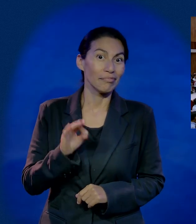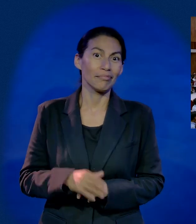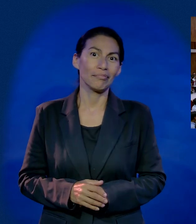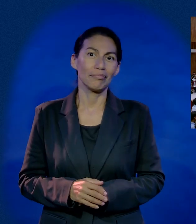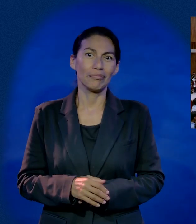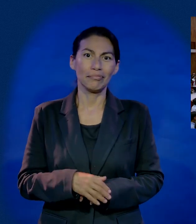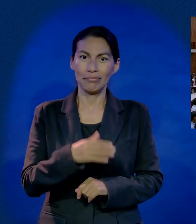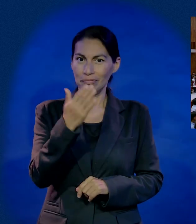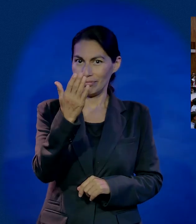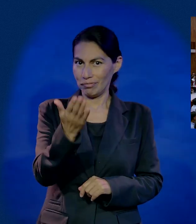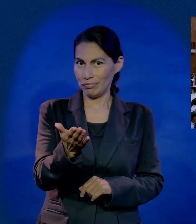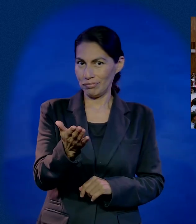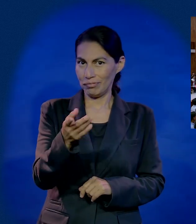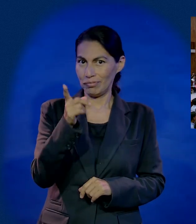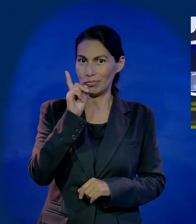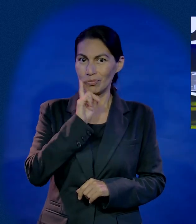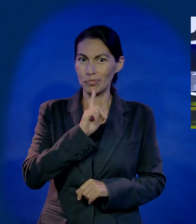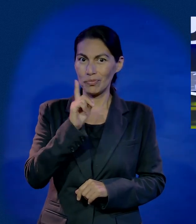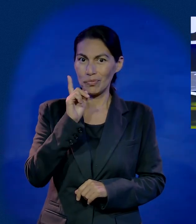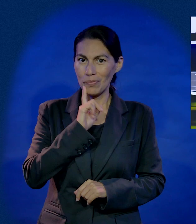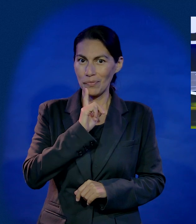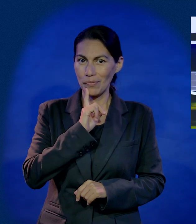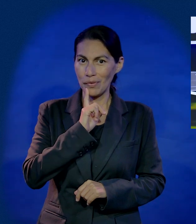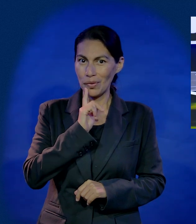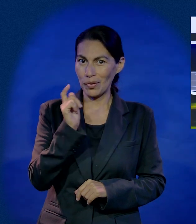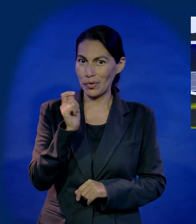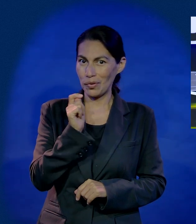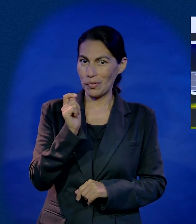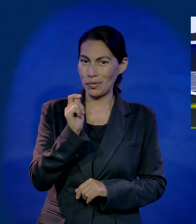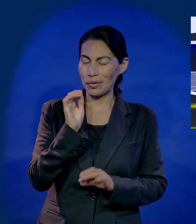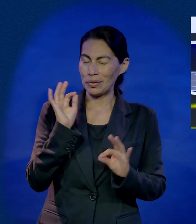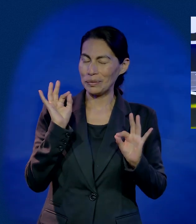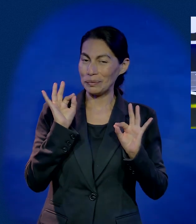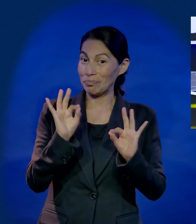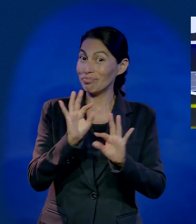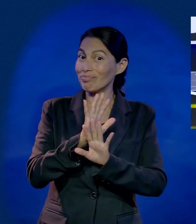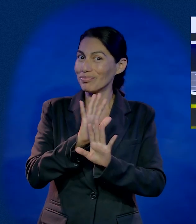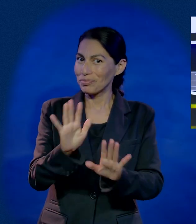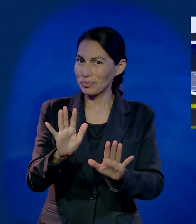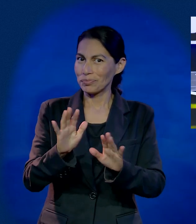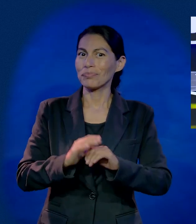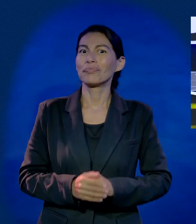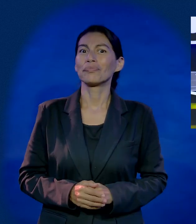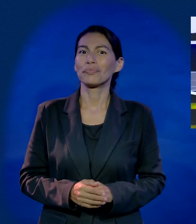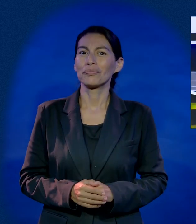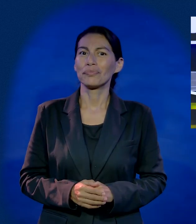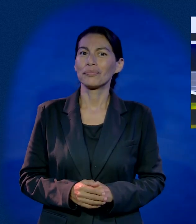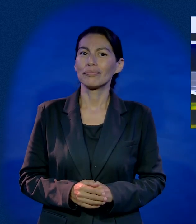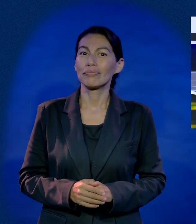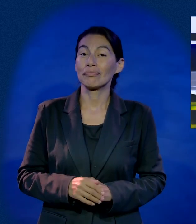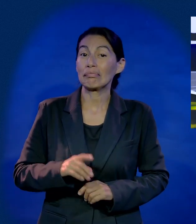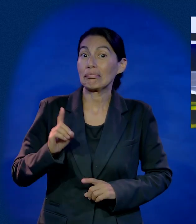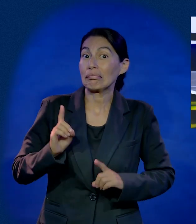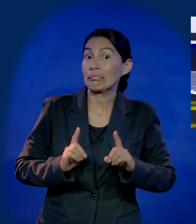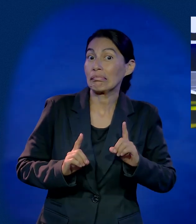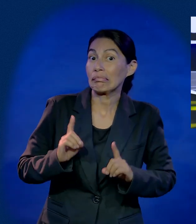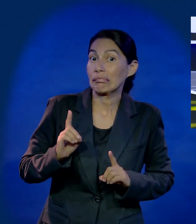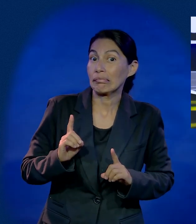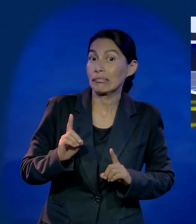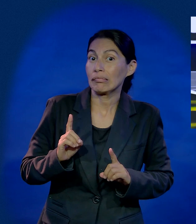a suponer que usted es una dama que ya encontró a su media naranja. Ya, aquí